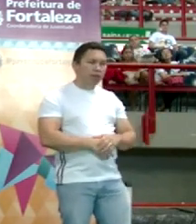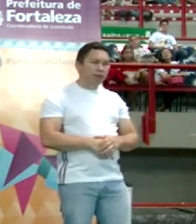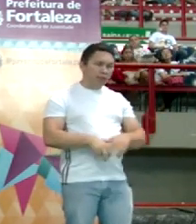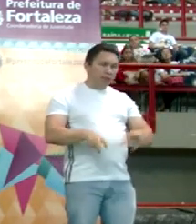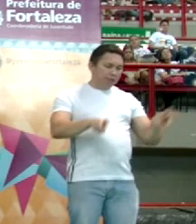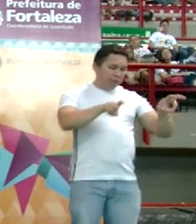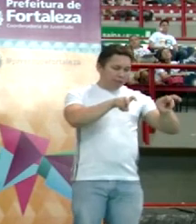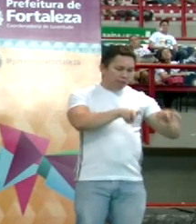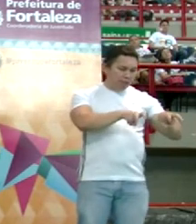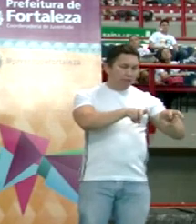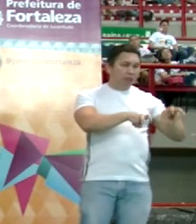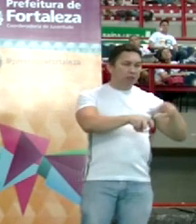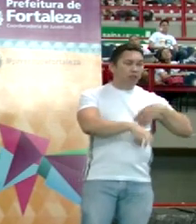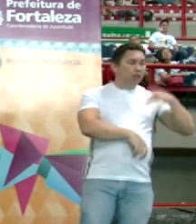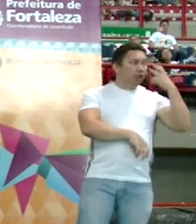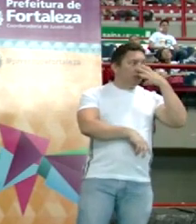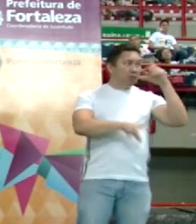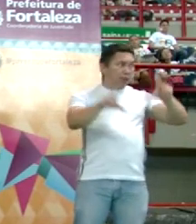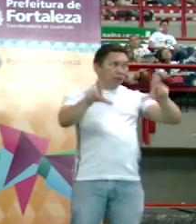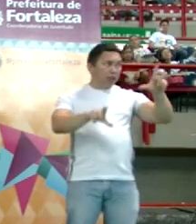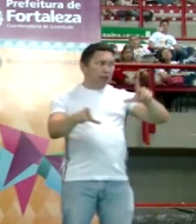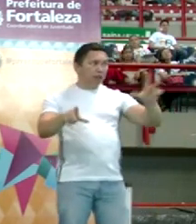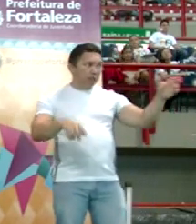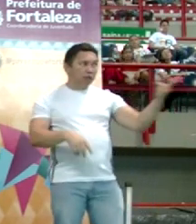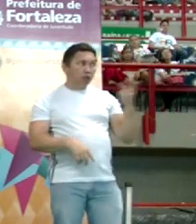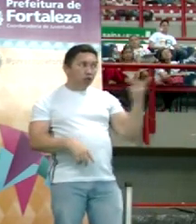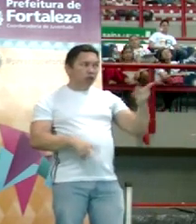Senta ali do lado e fala assim, vamos assistir televisão.